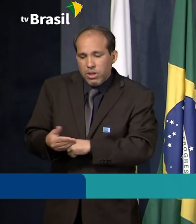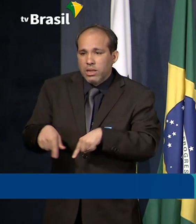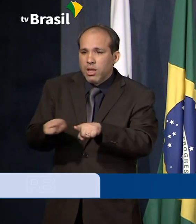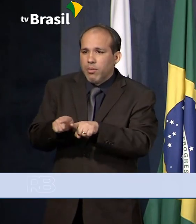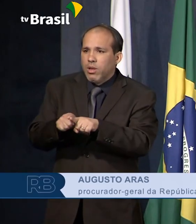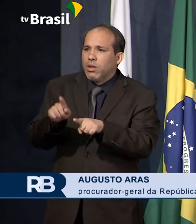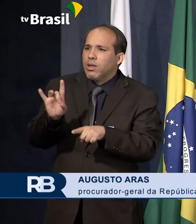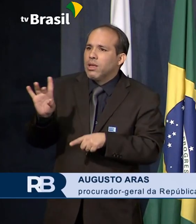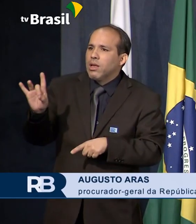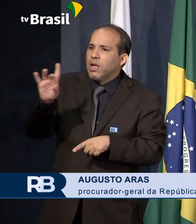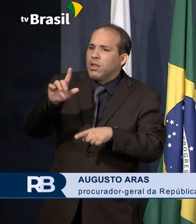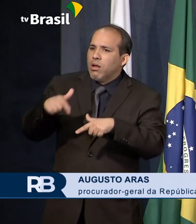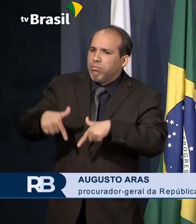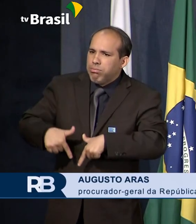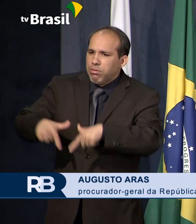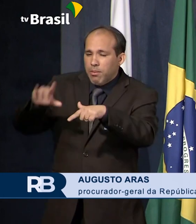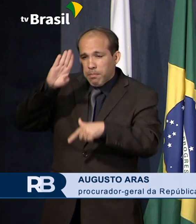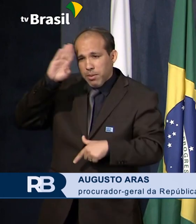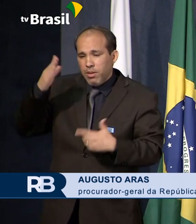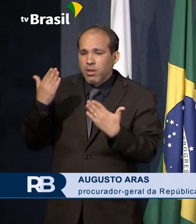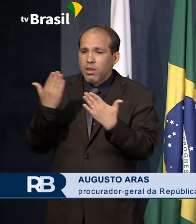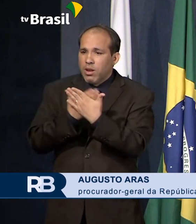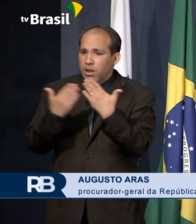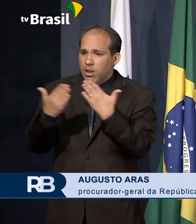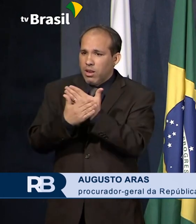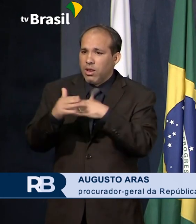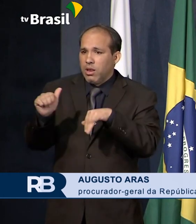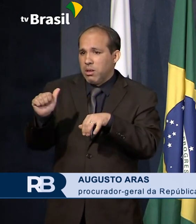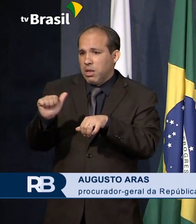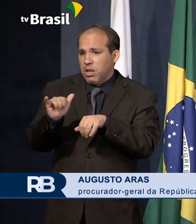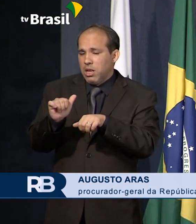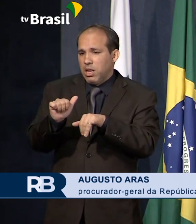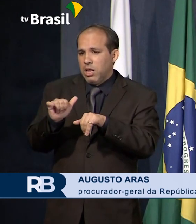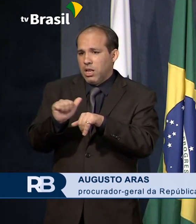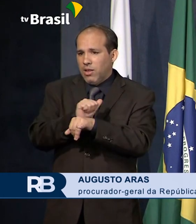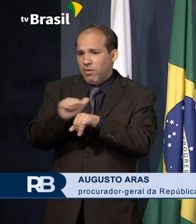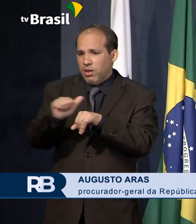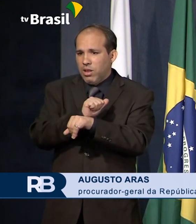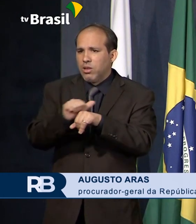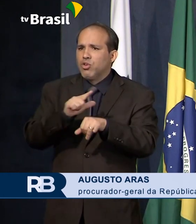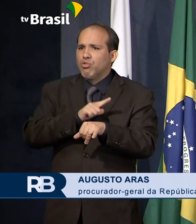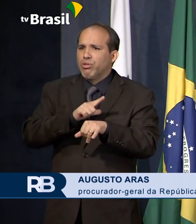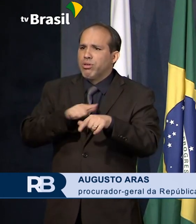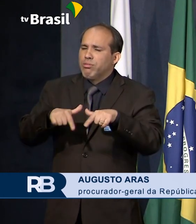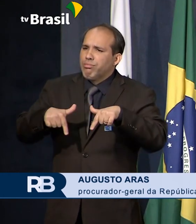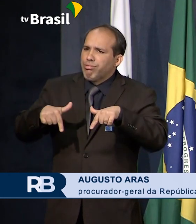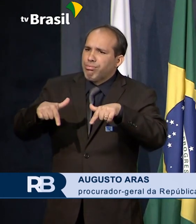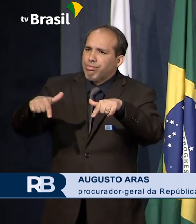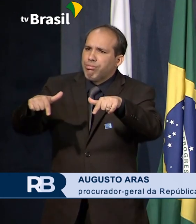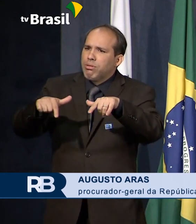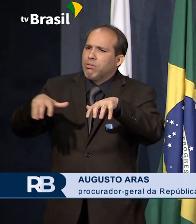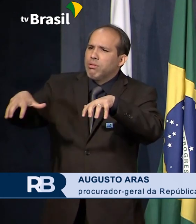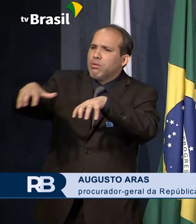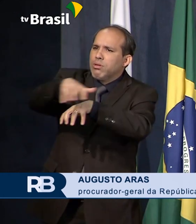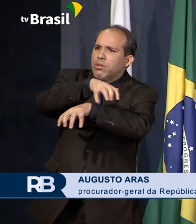operações, especialmente a Lava Jato, que mobilizam amplos setores da nossa sociedade,